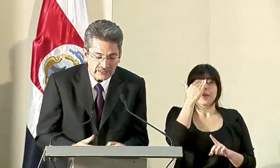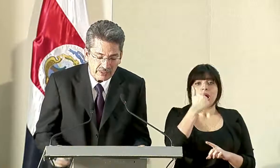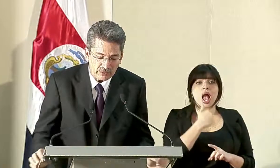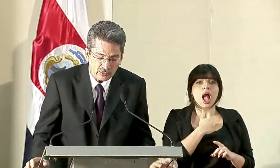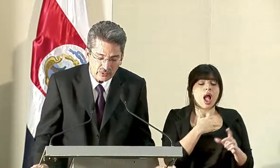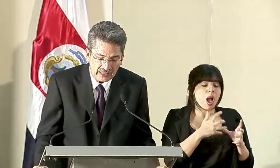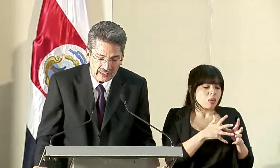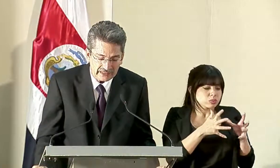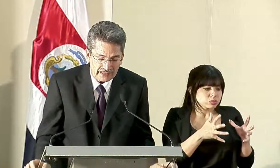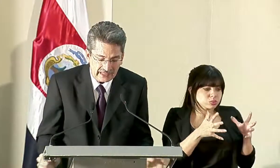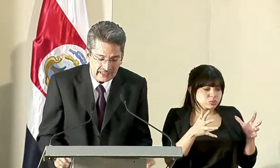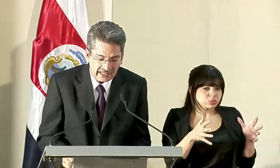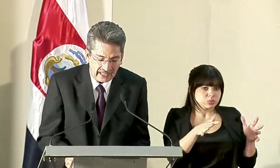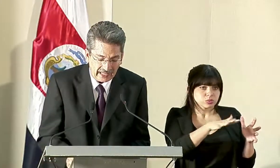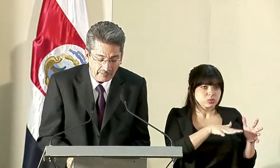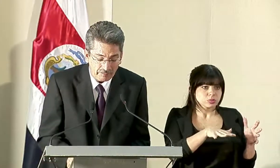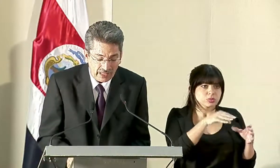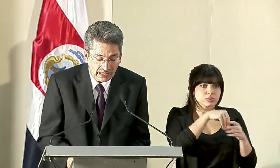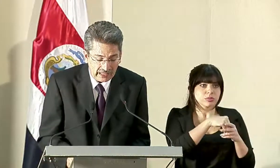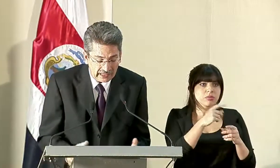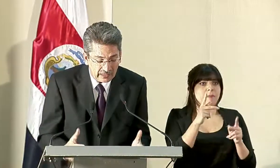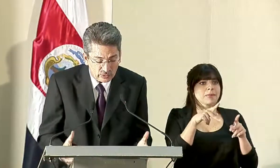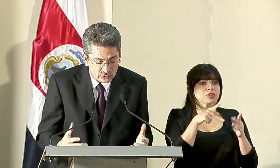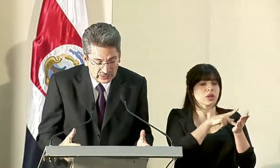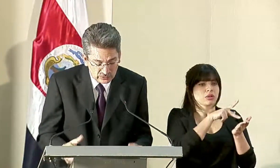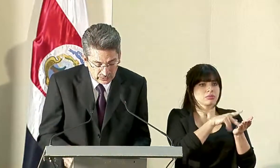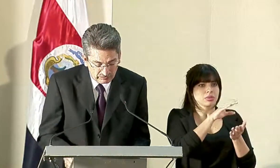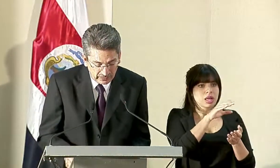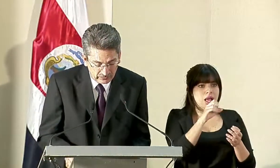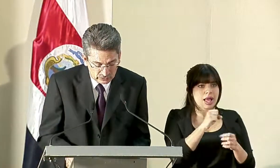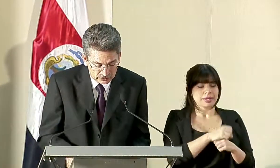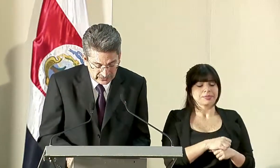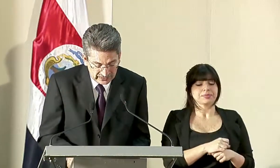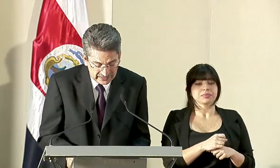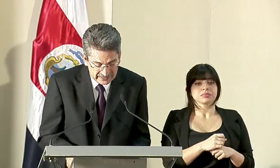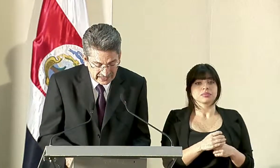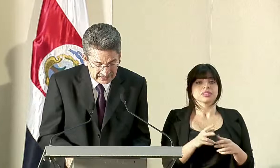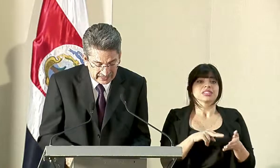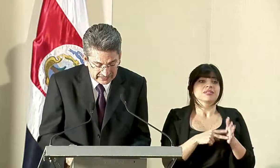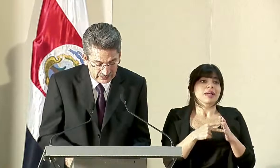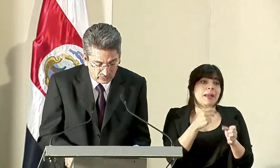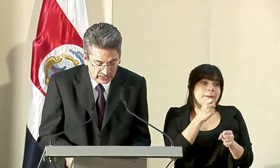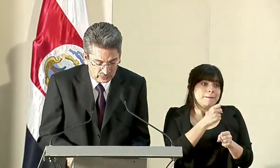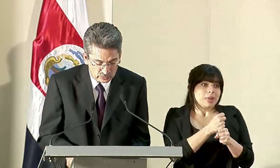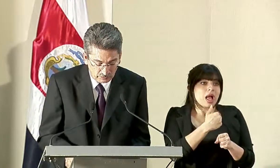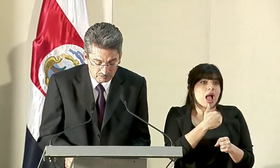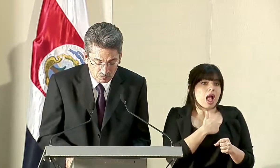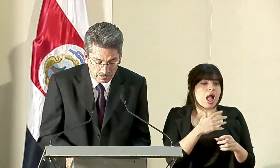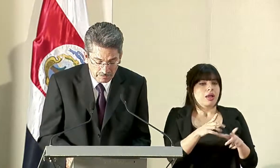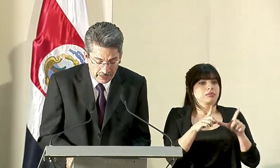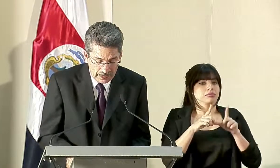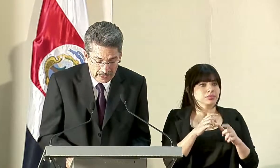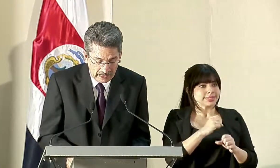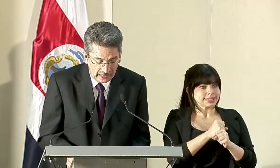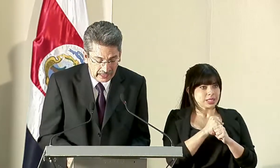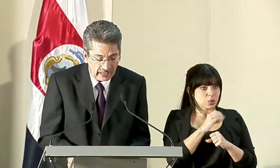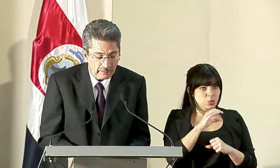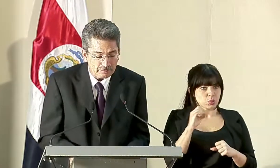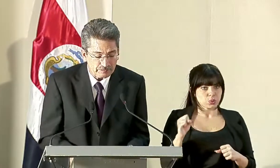un crecimiento en la caja, en los que son empleos que están asegurados.